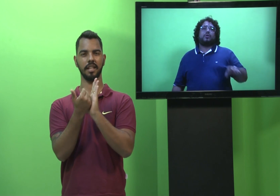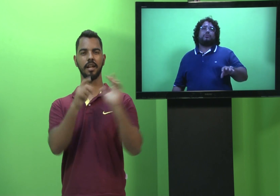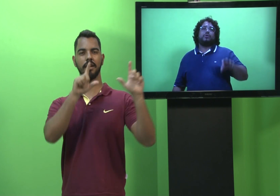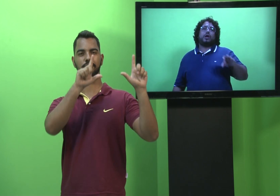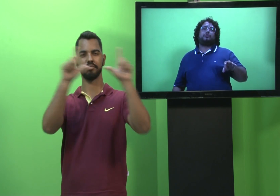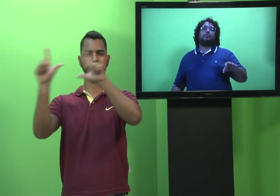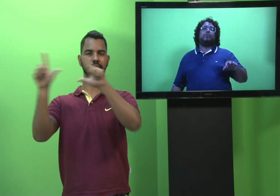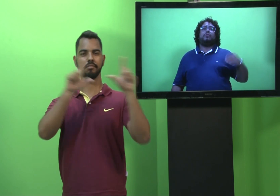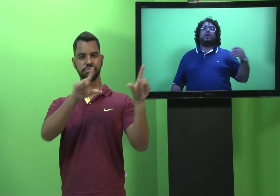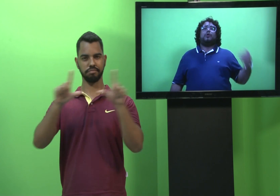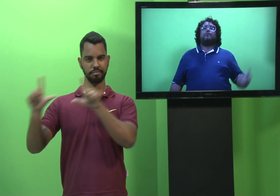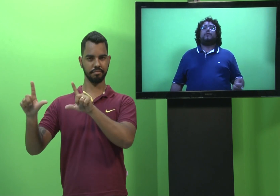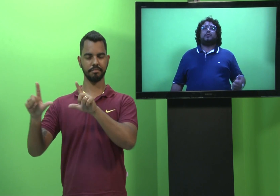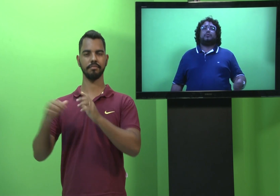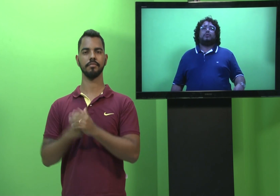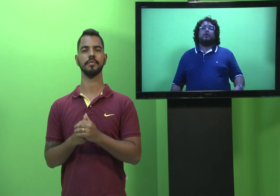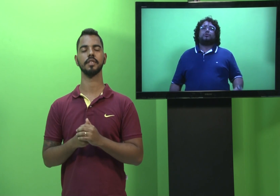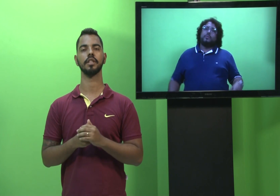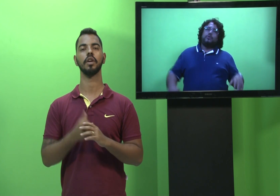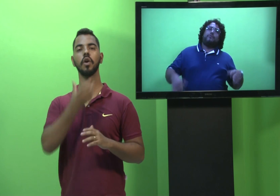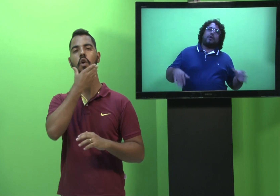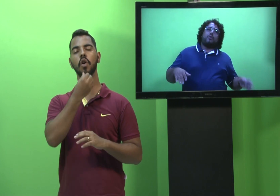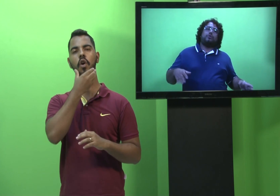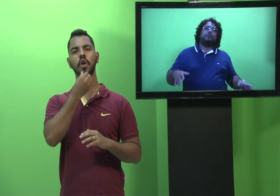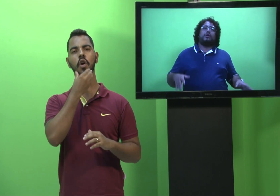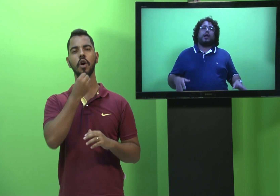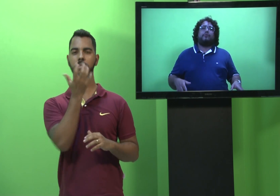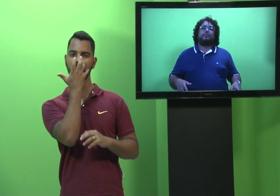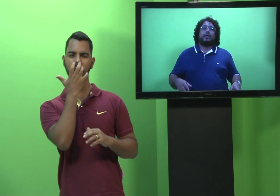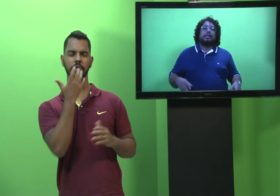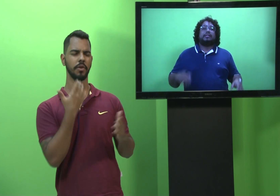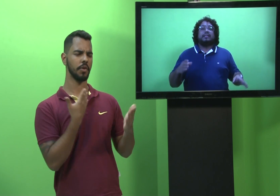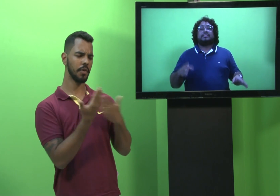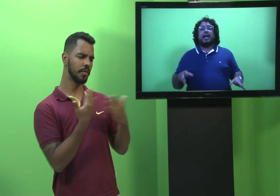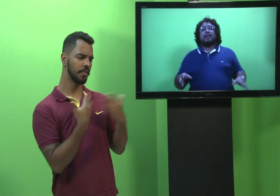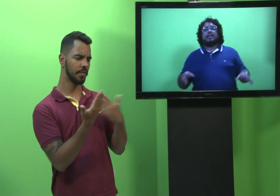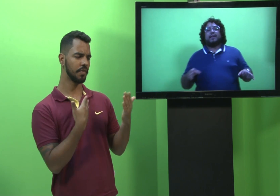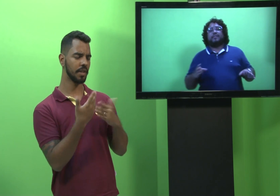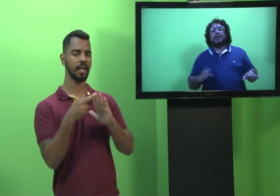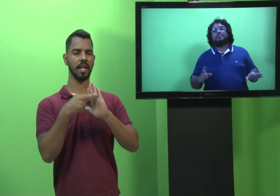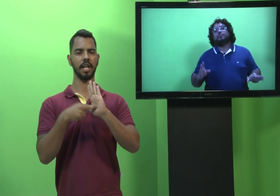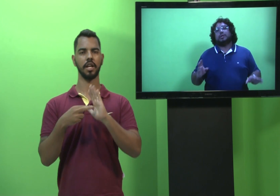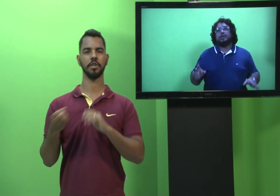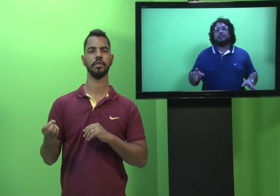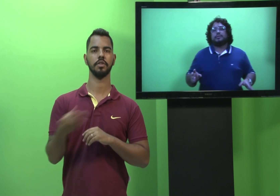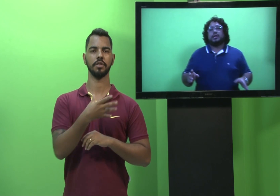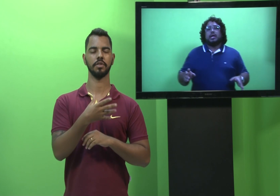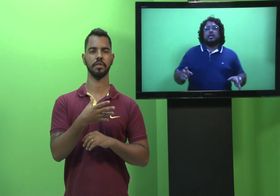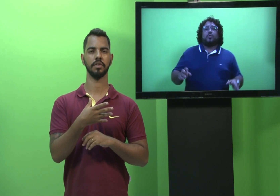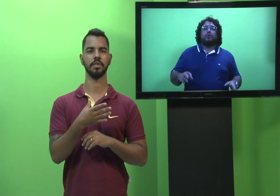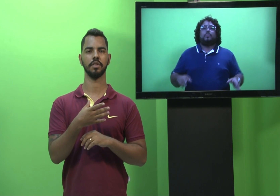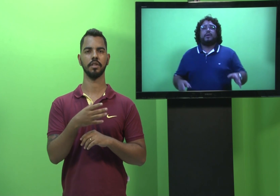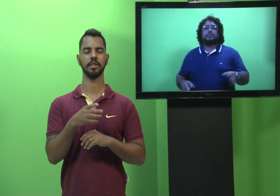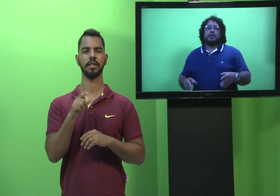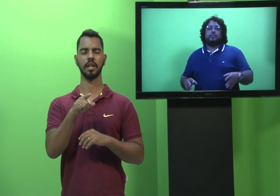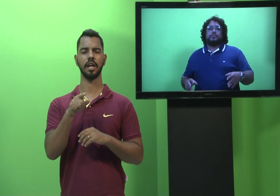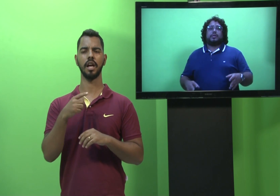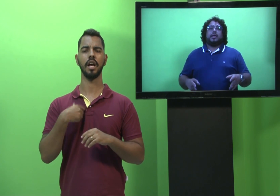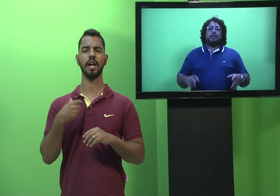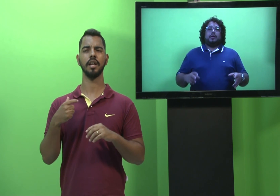com seu cachorro, o Vândalo, sobre o novo acordo ortográfico. Destaca que há várias mudanças e quando pensamos que